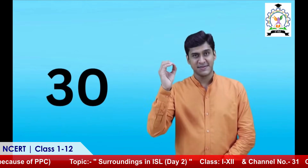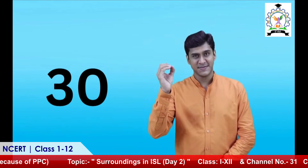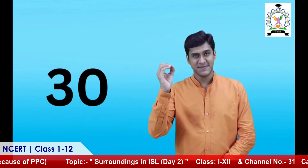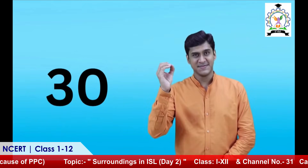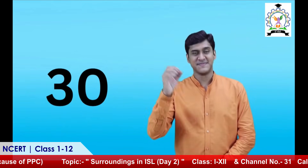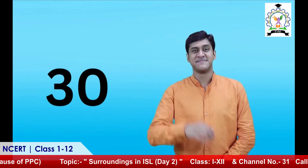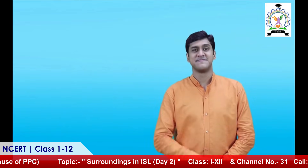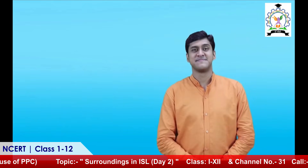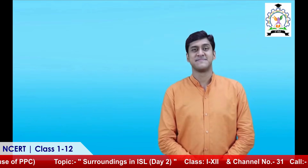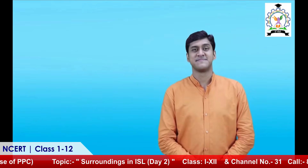30